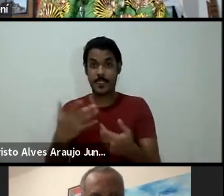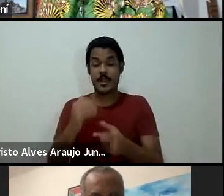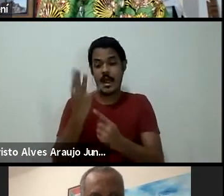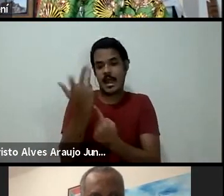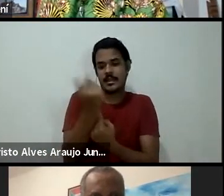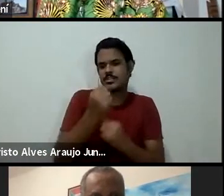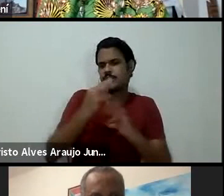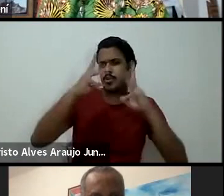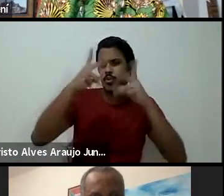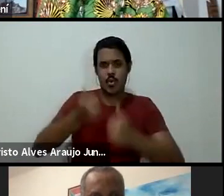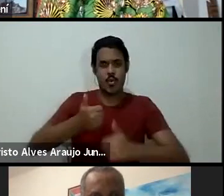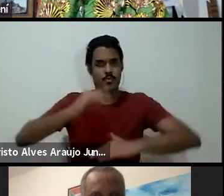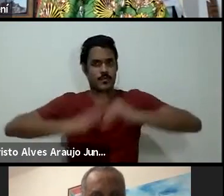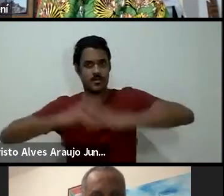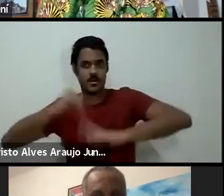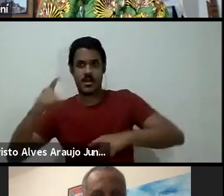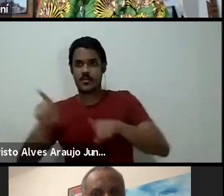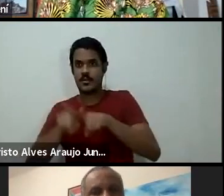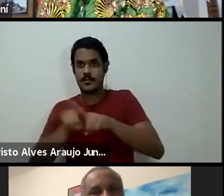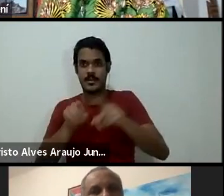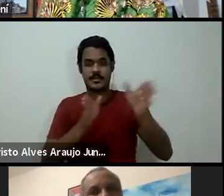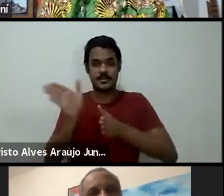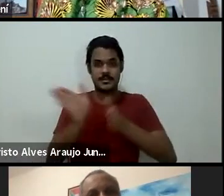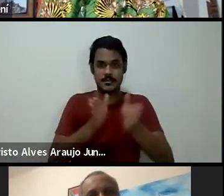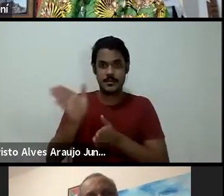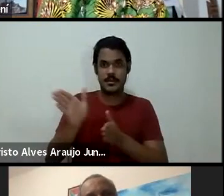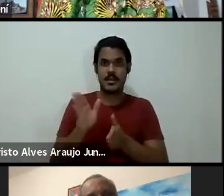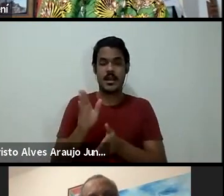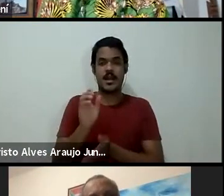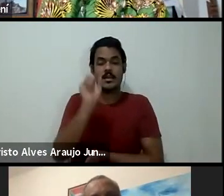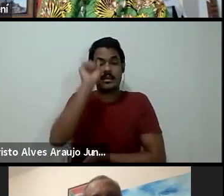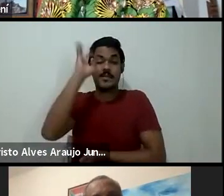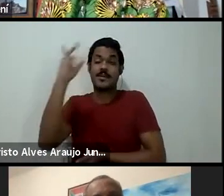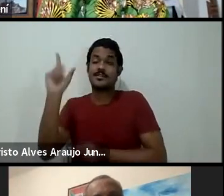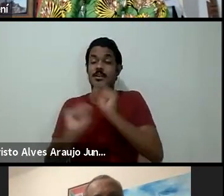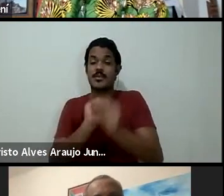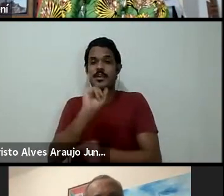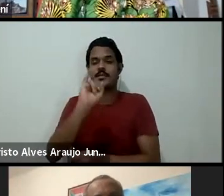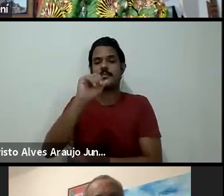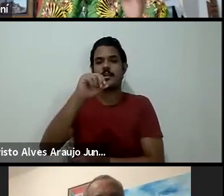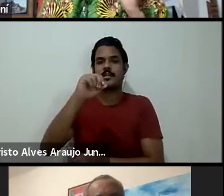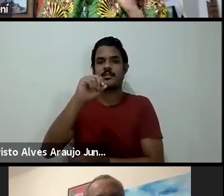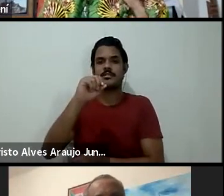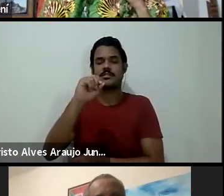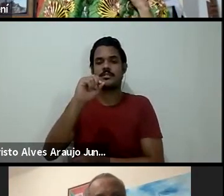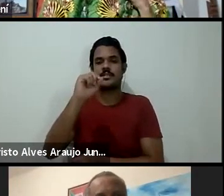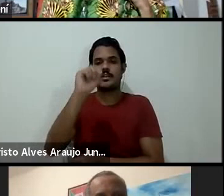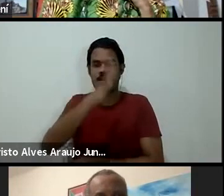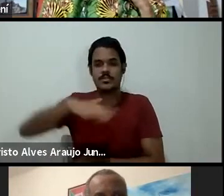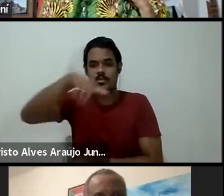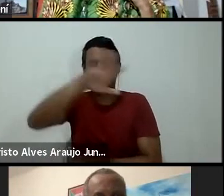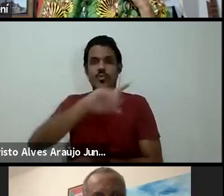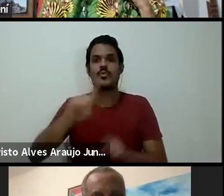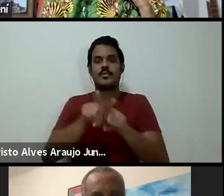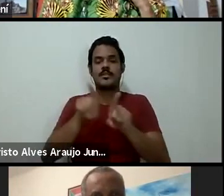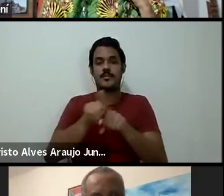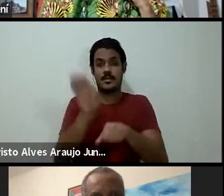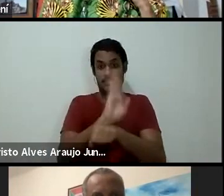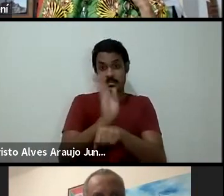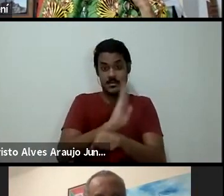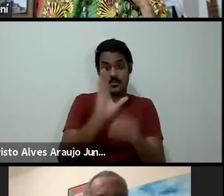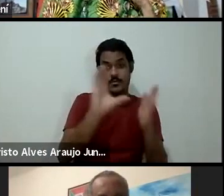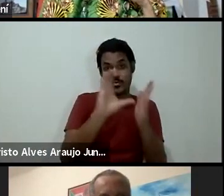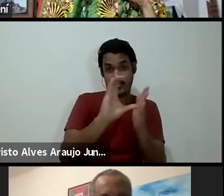todos os profissionais de acessibilidade, ao Imagina Circuito Permanente de Audiovisual e ao Cinema de Comunidades